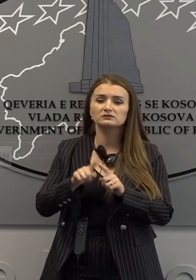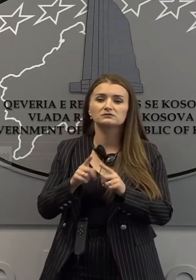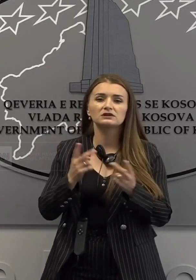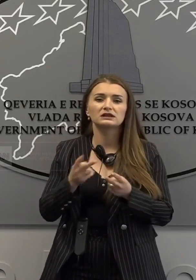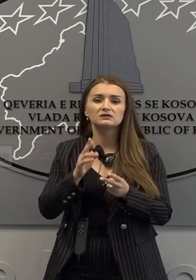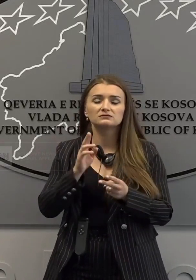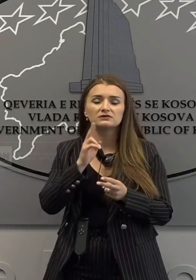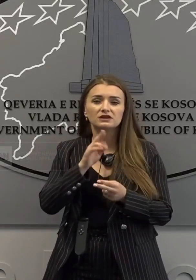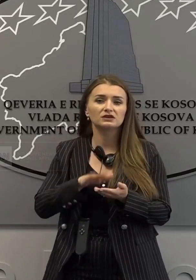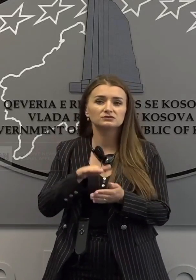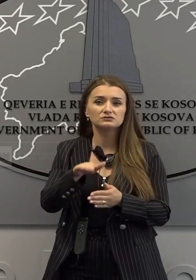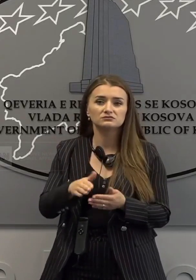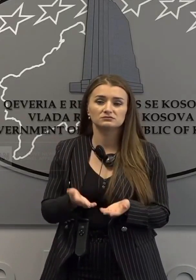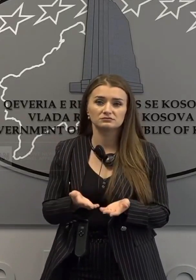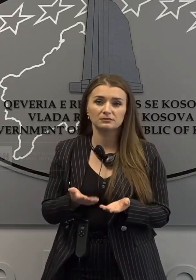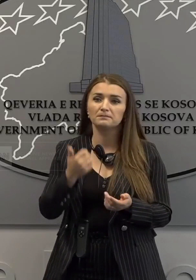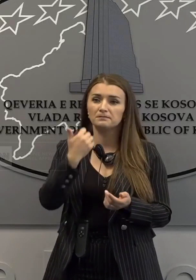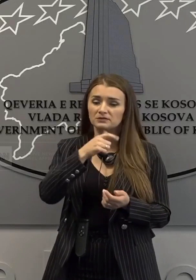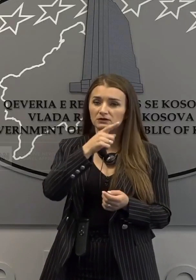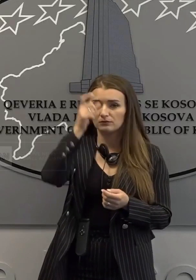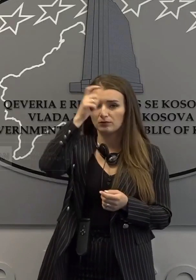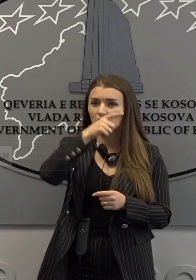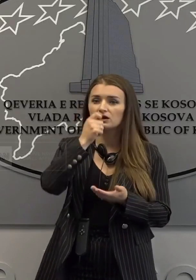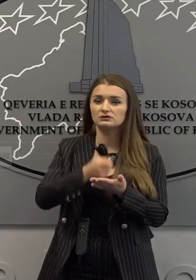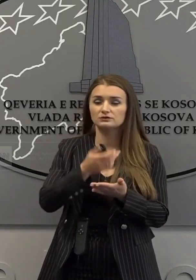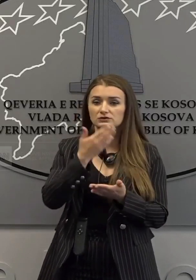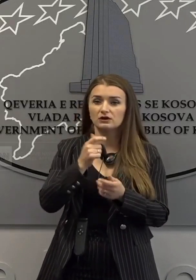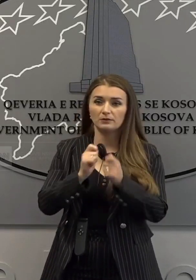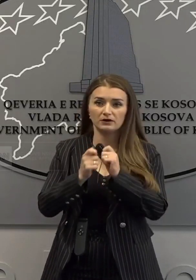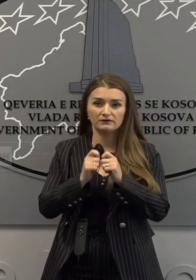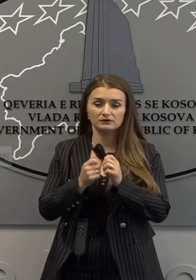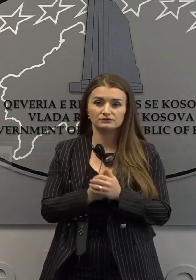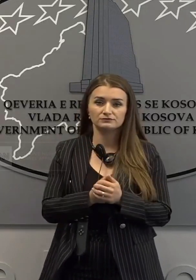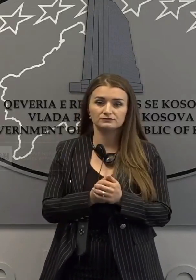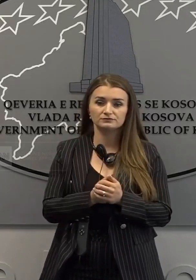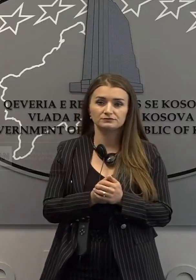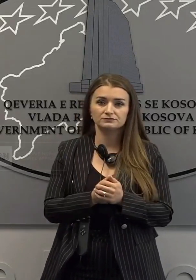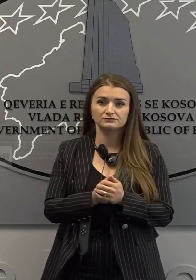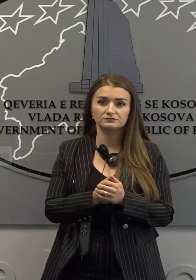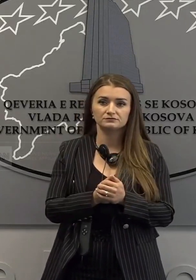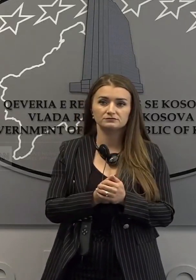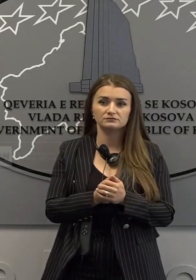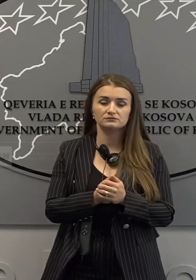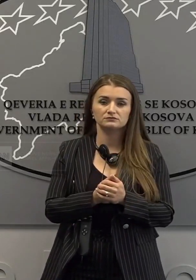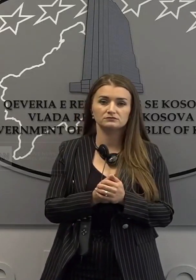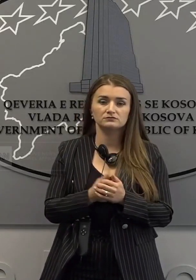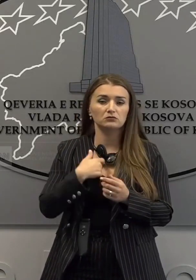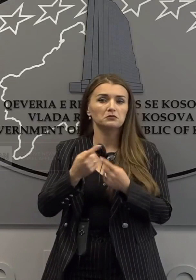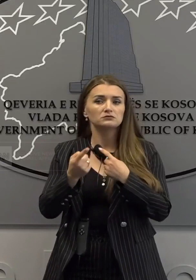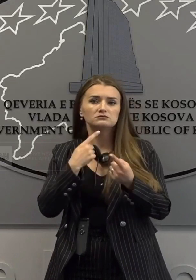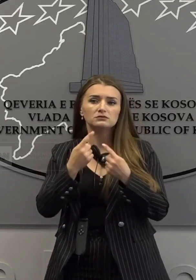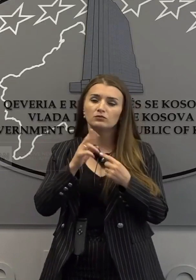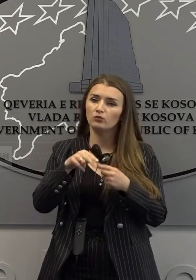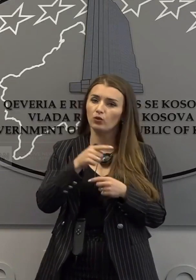nuk respektohet dhe shkilet nga Beogradi zyrtar. Dialogu ka qenë i suksesshëm, sepse kemi marrëveshjen bazike